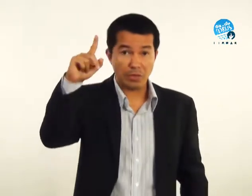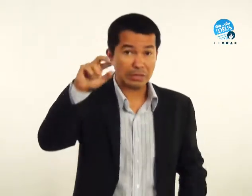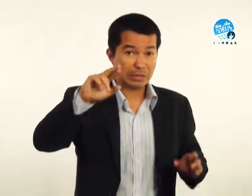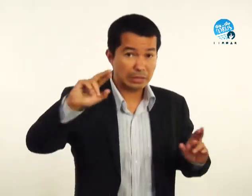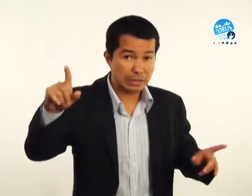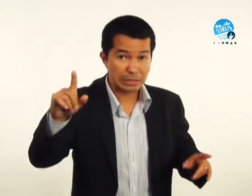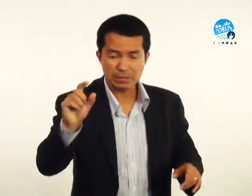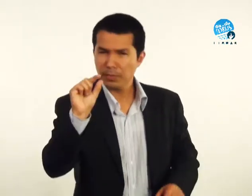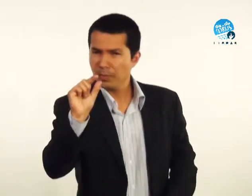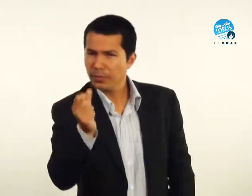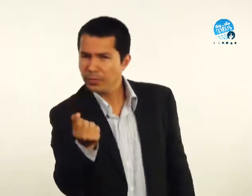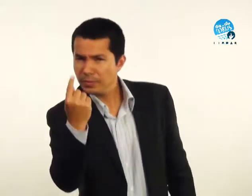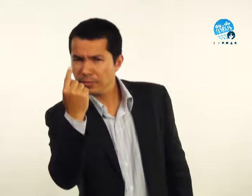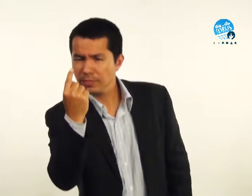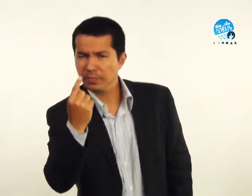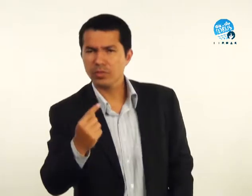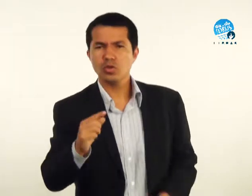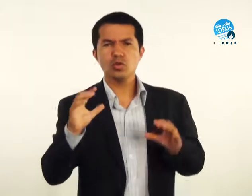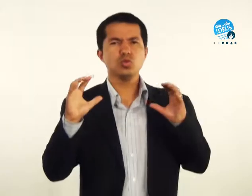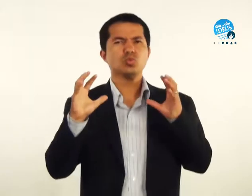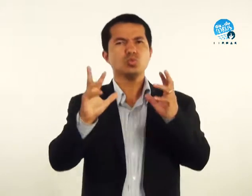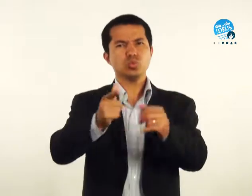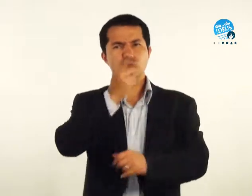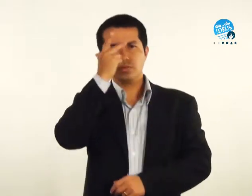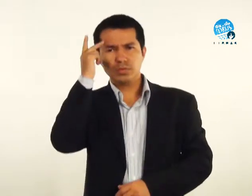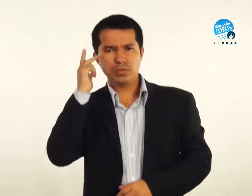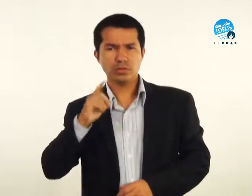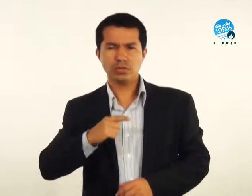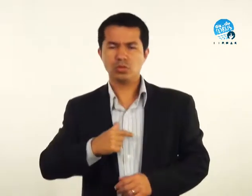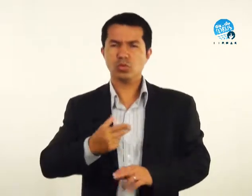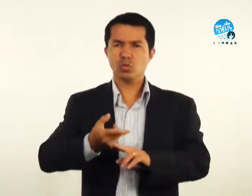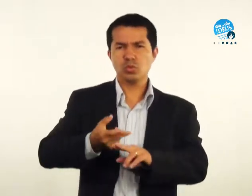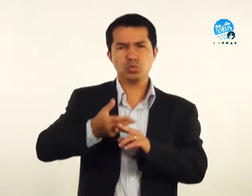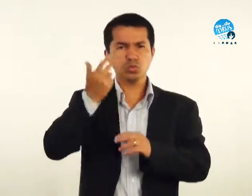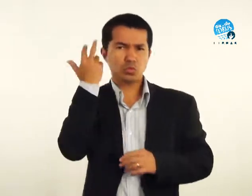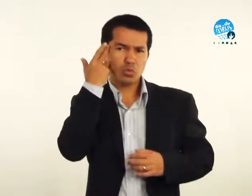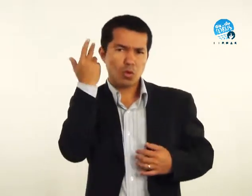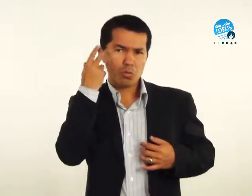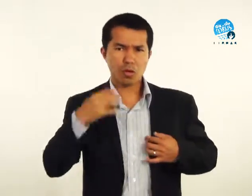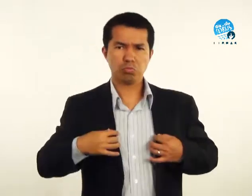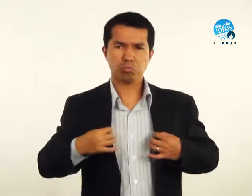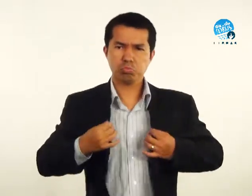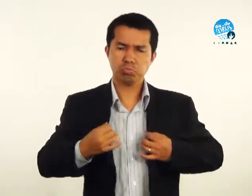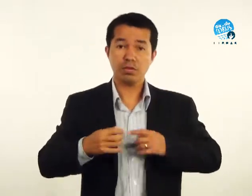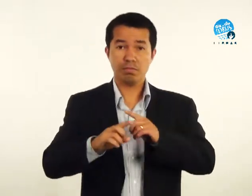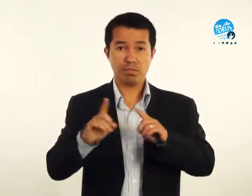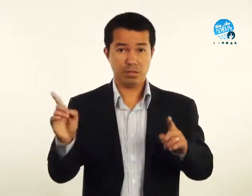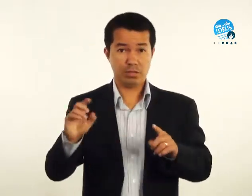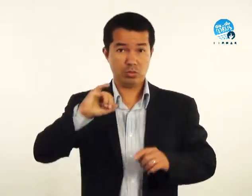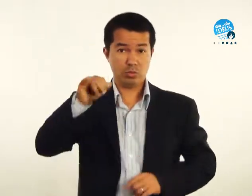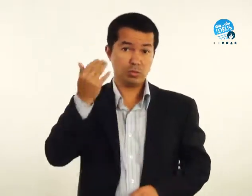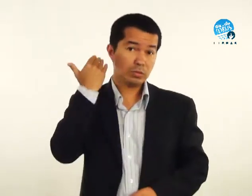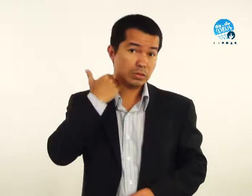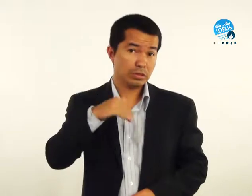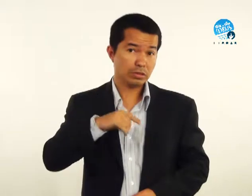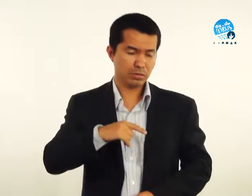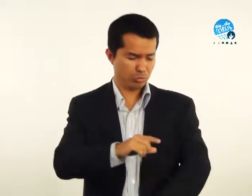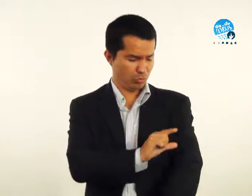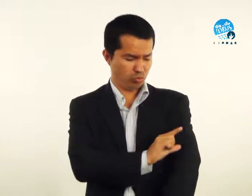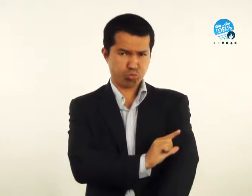com peles de animais. Todo mundo usava roupa de tecido, mas ele se vestia de peles de animais, colocava um